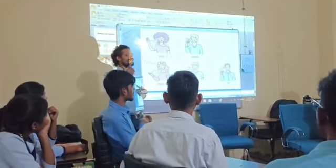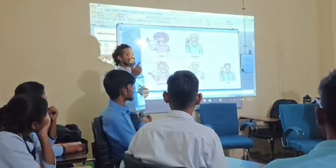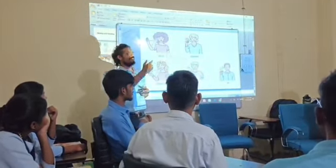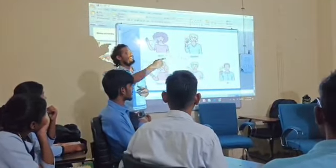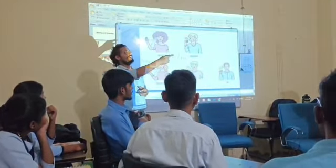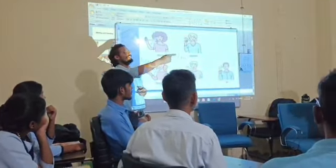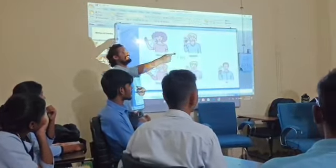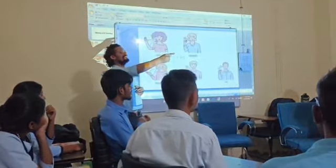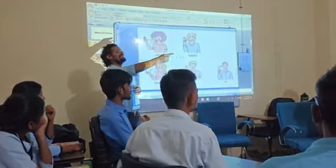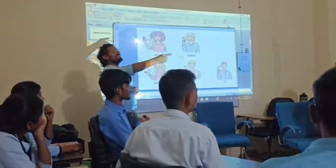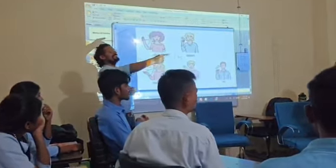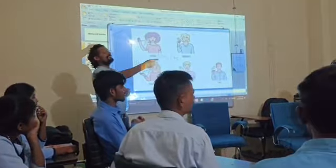चलो ठीक है, और कोई?